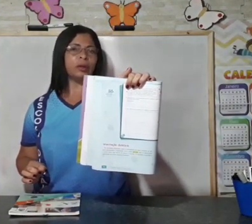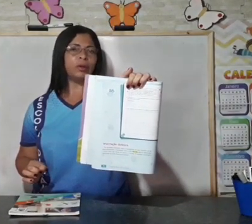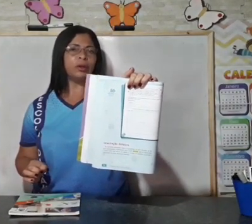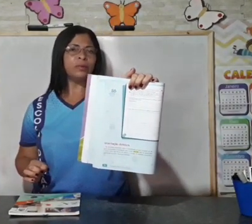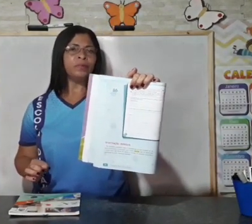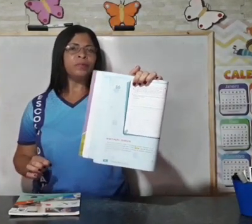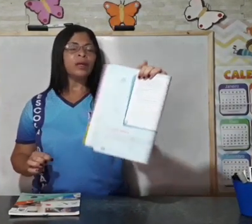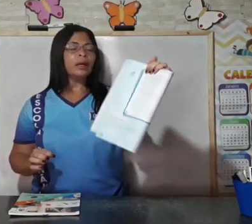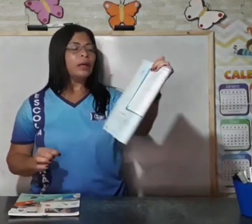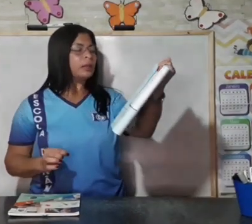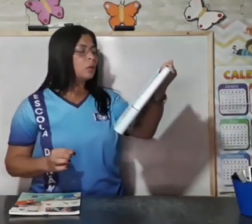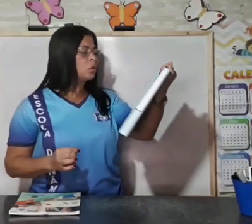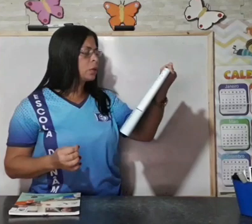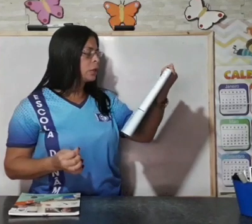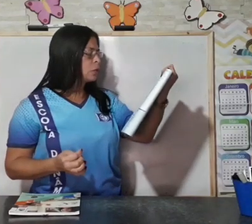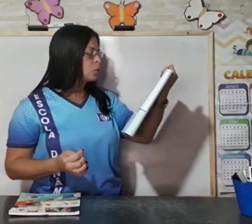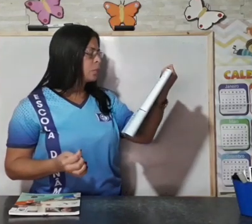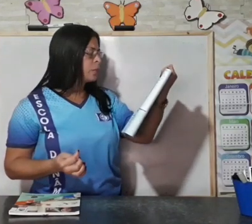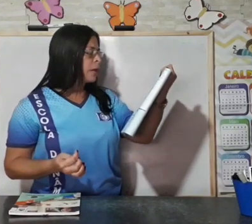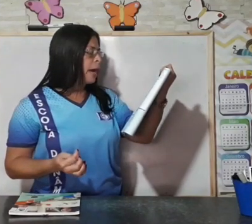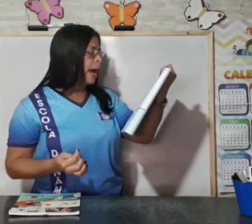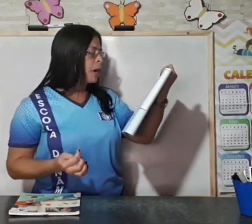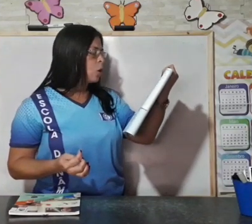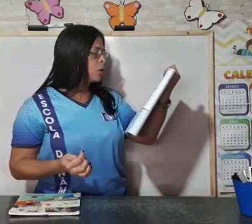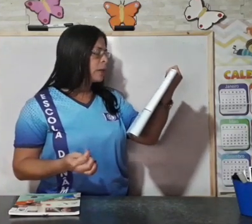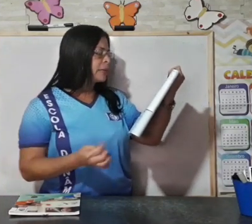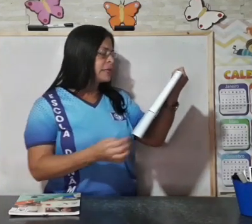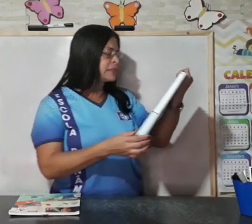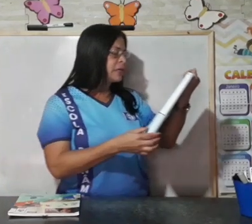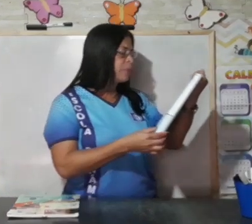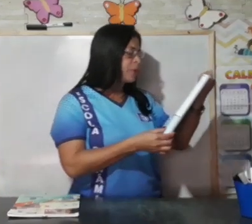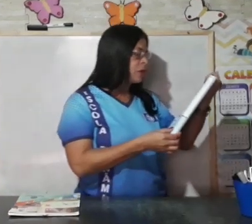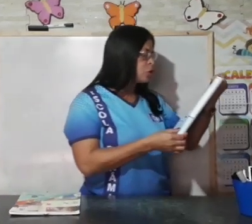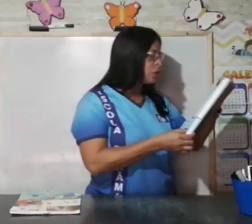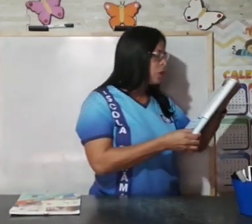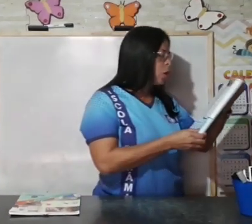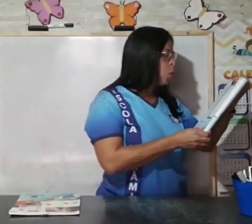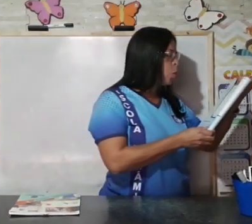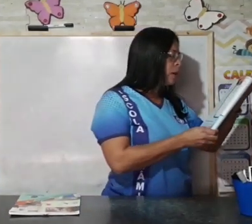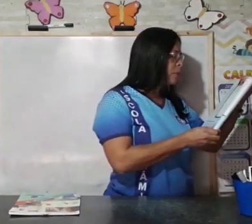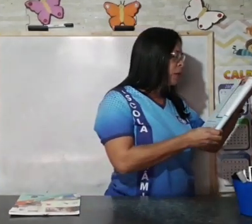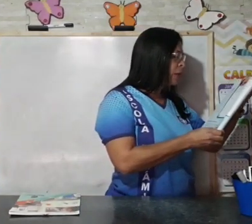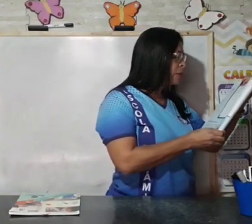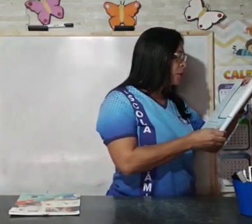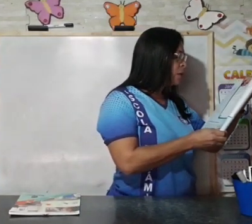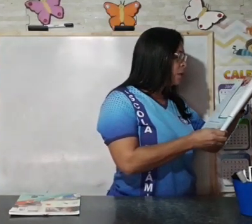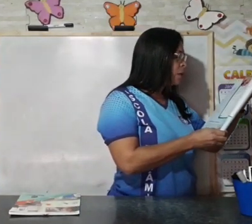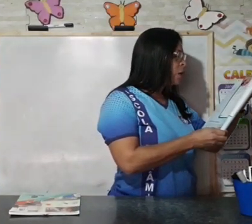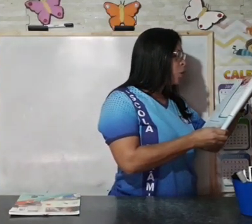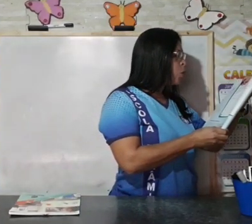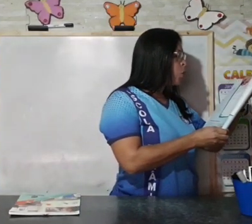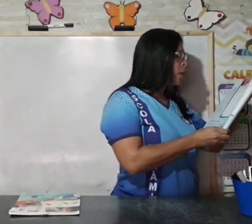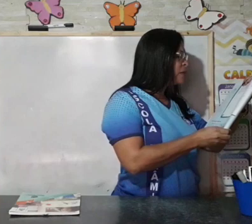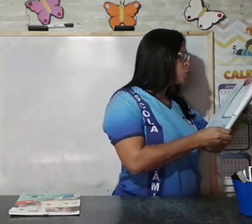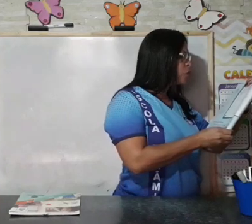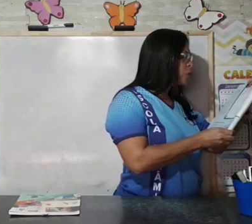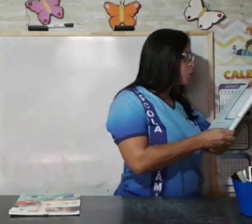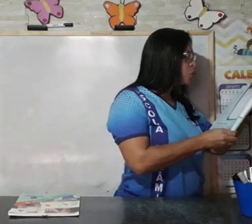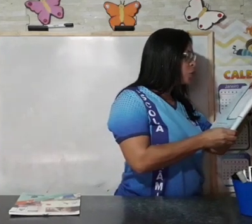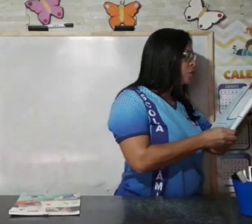bom? Então, no quinto. Agora, desenhe e pinte um ambiente com as sugestões que